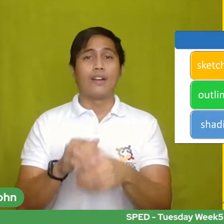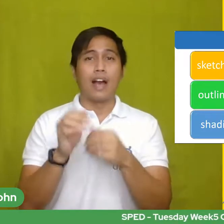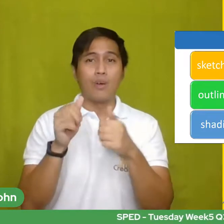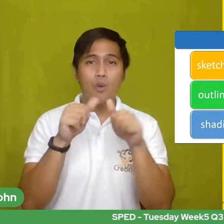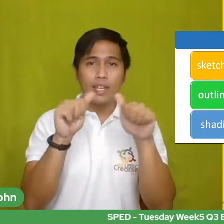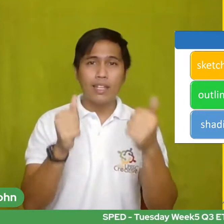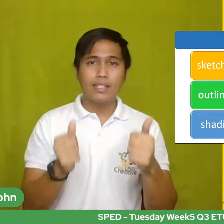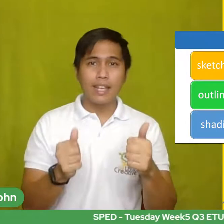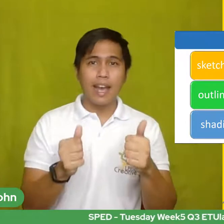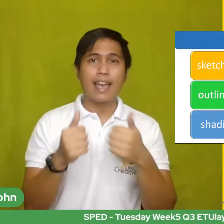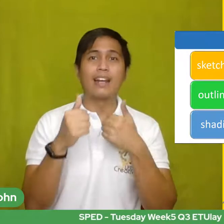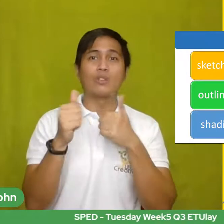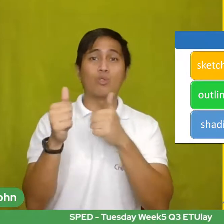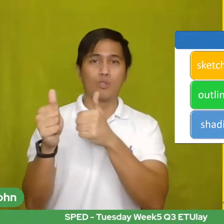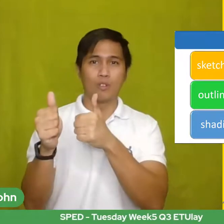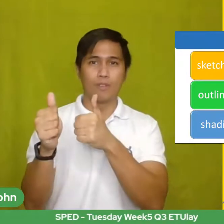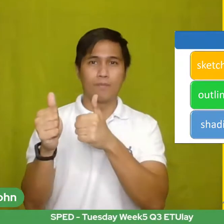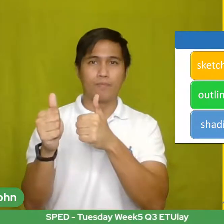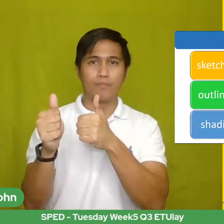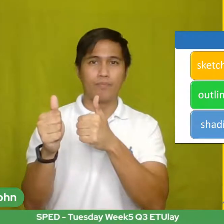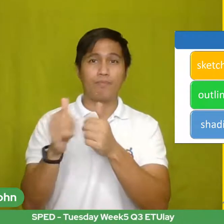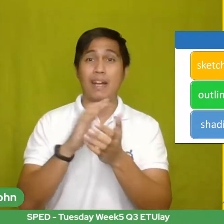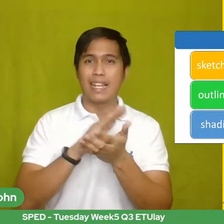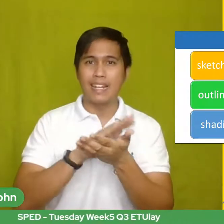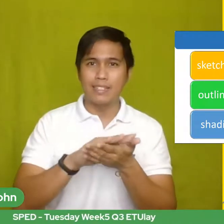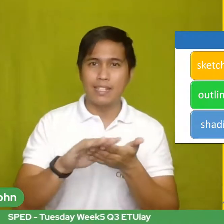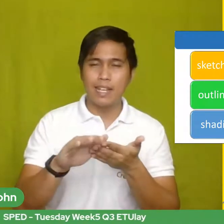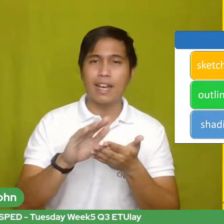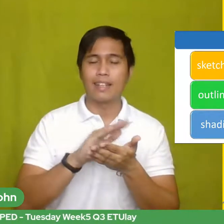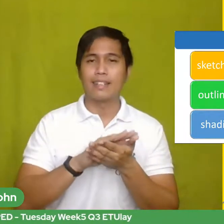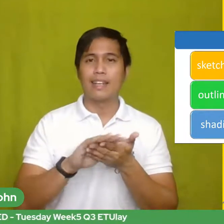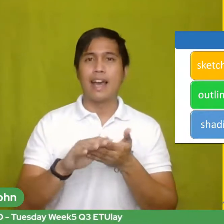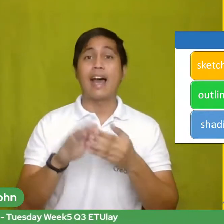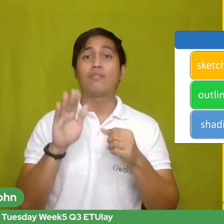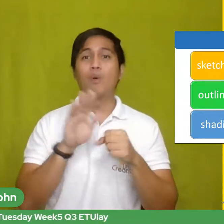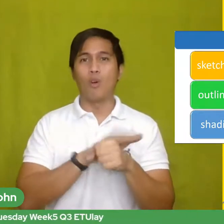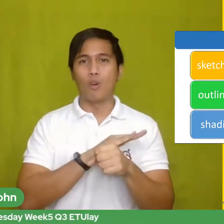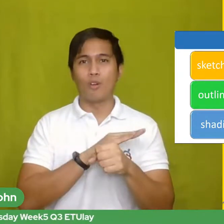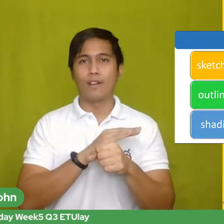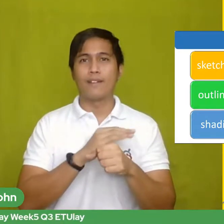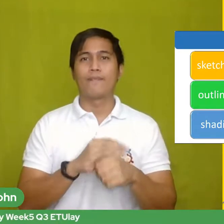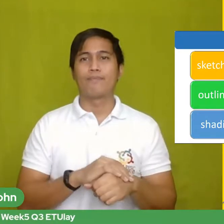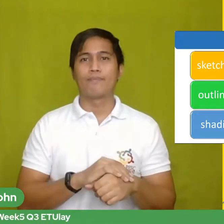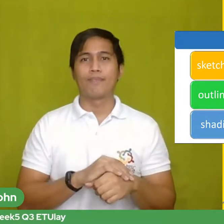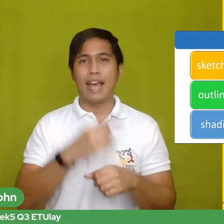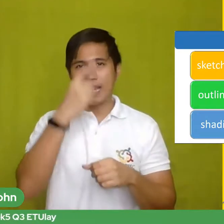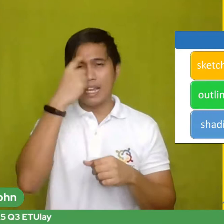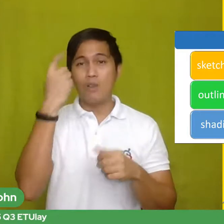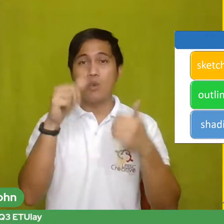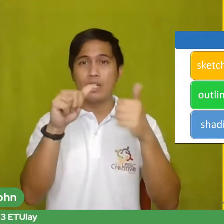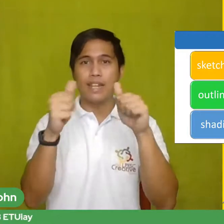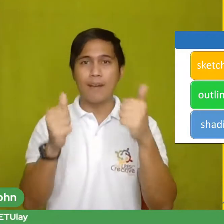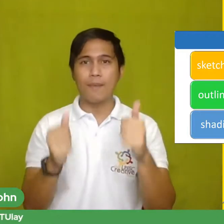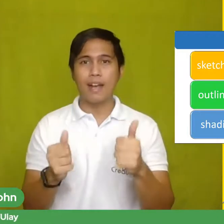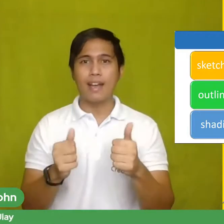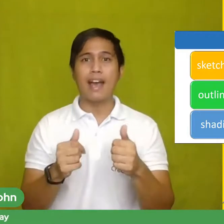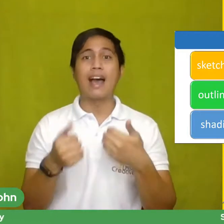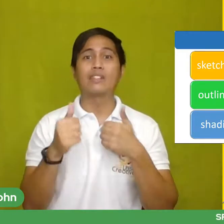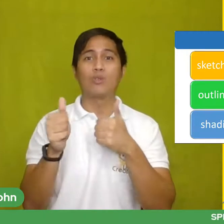ang hugis ay ang nasusunod. Malinis din siya at buo. Dahil hugis lamang ang